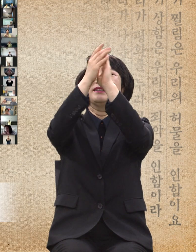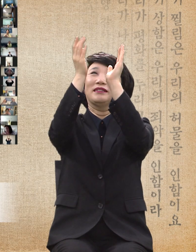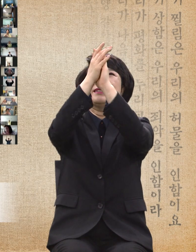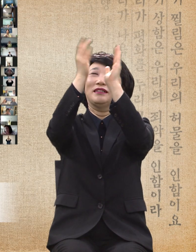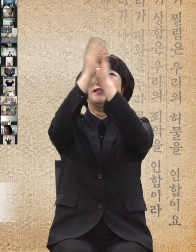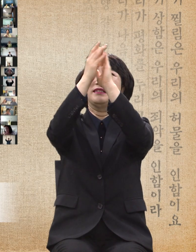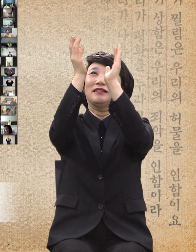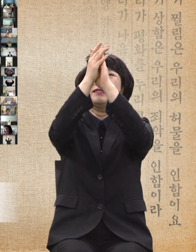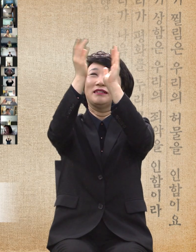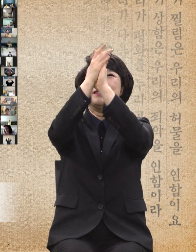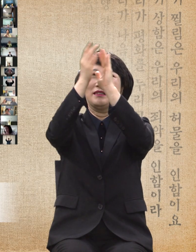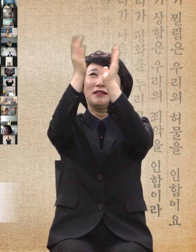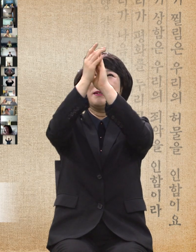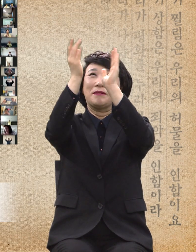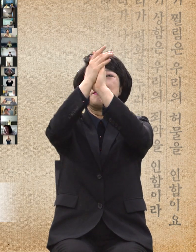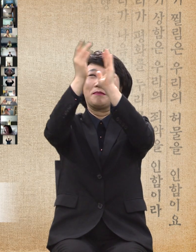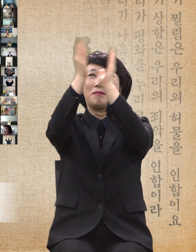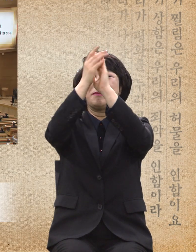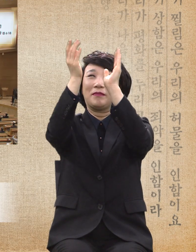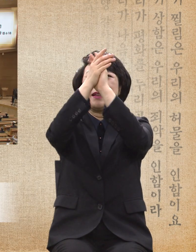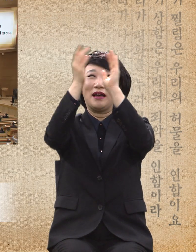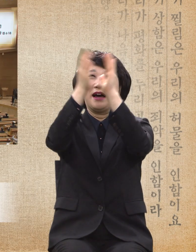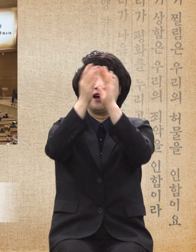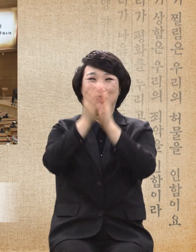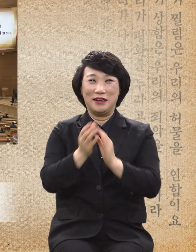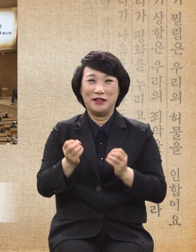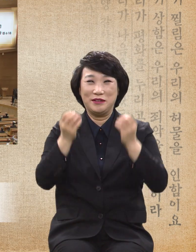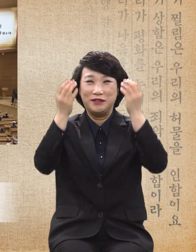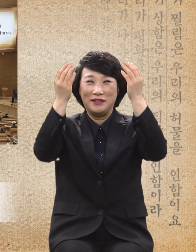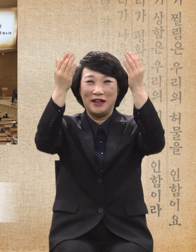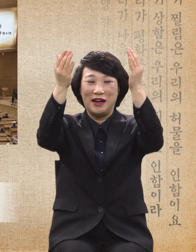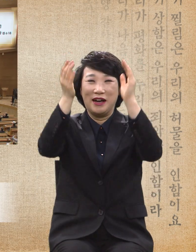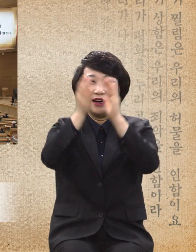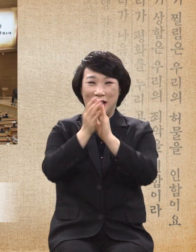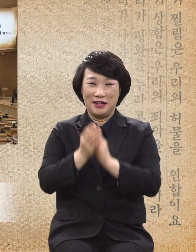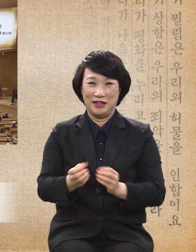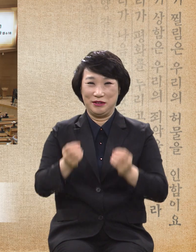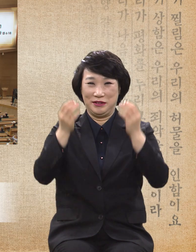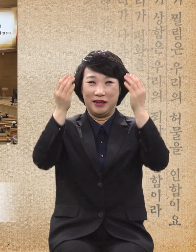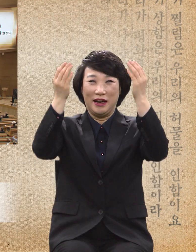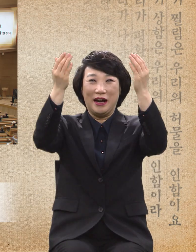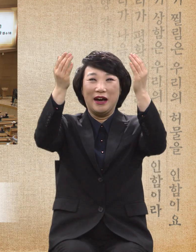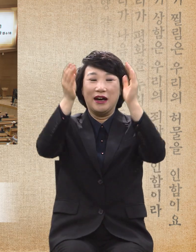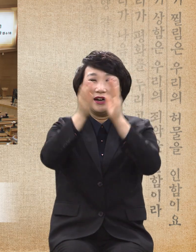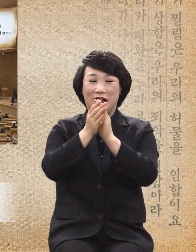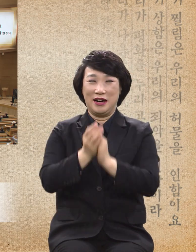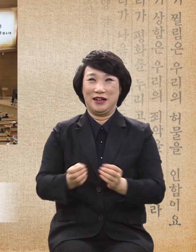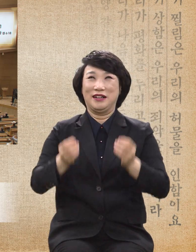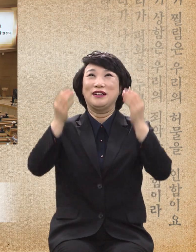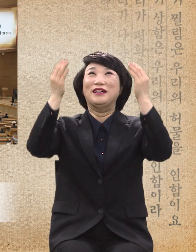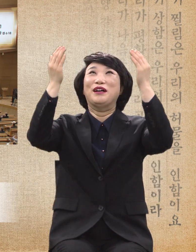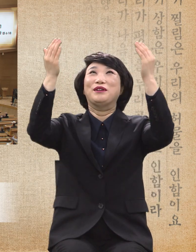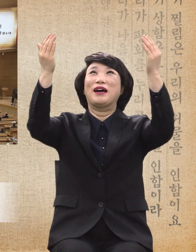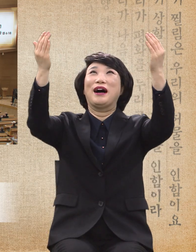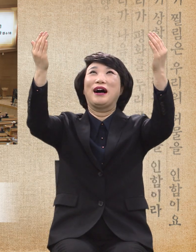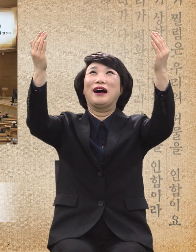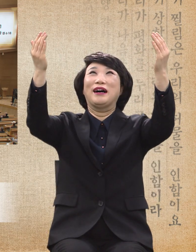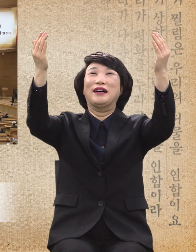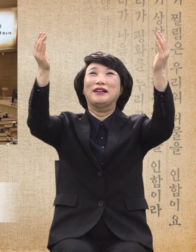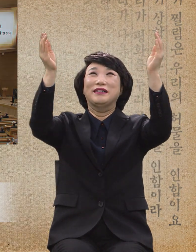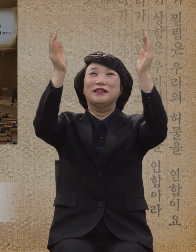아멘. 할렐루야. 할렐루야. 할렐루야.